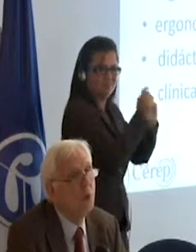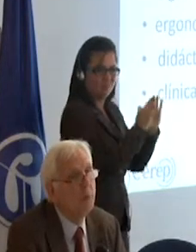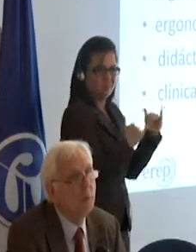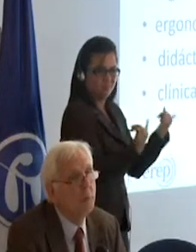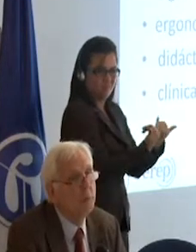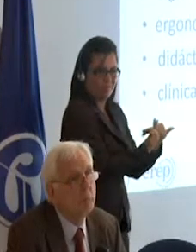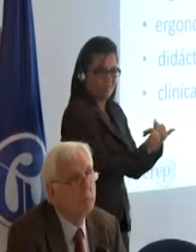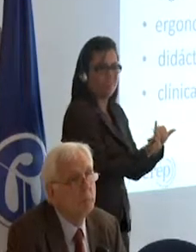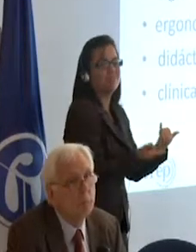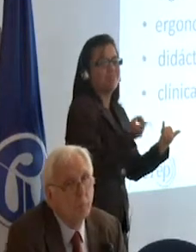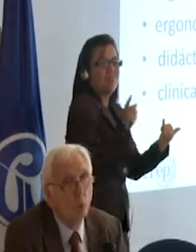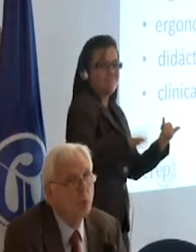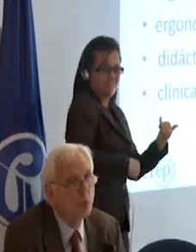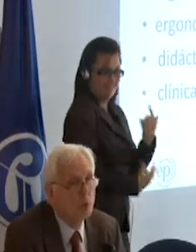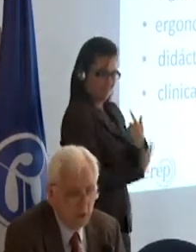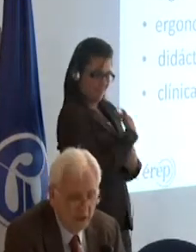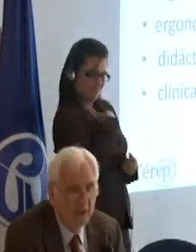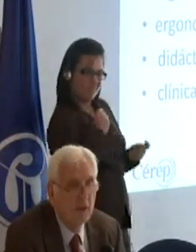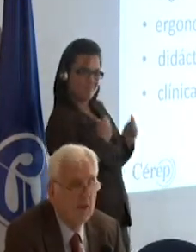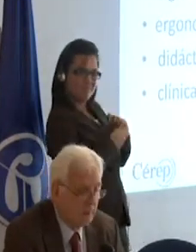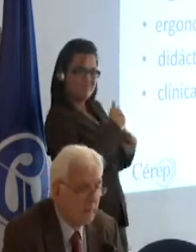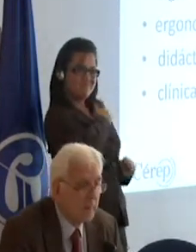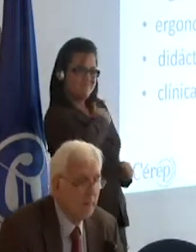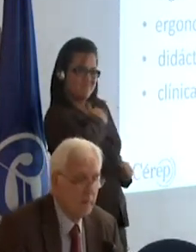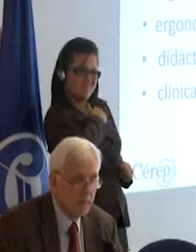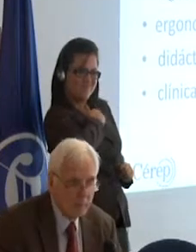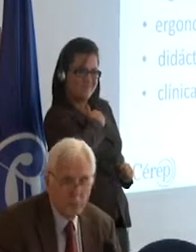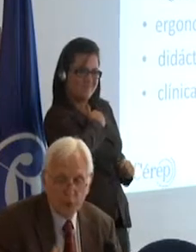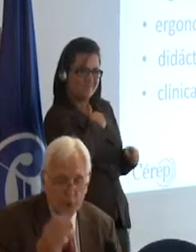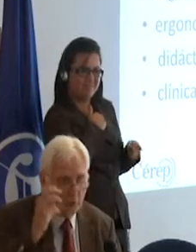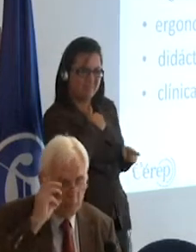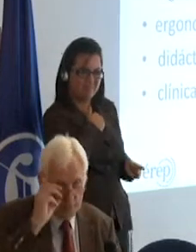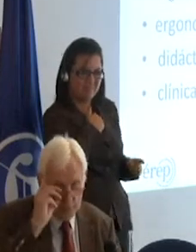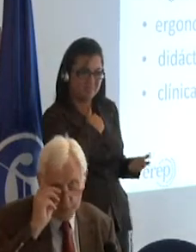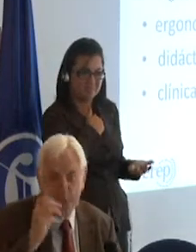también se transforma él mismo. Hoy,